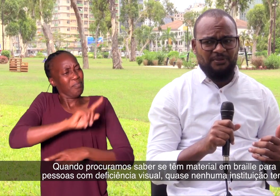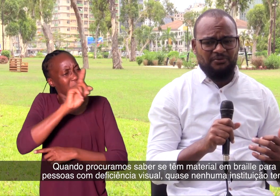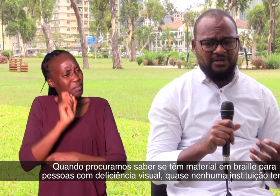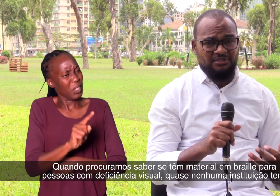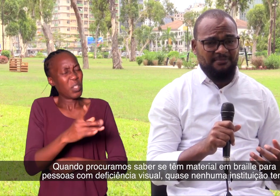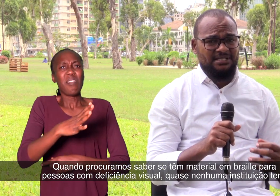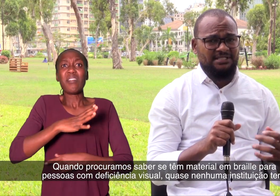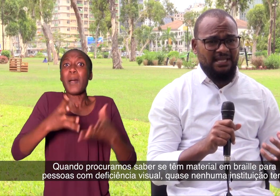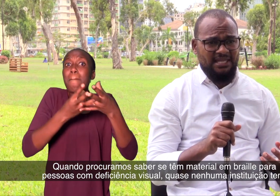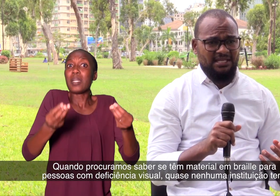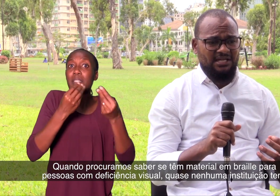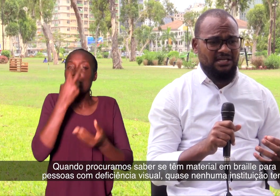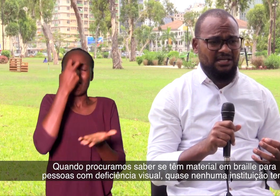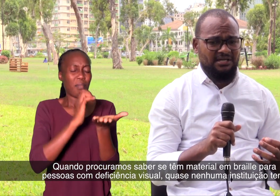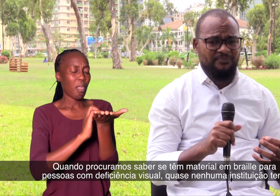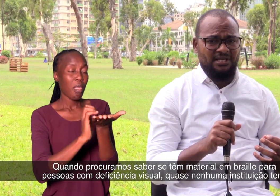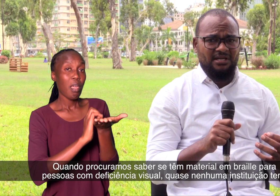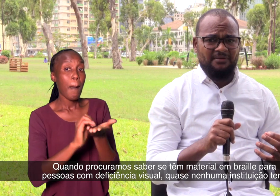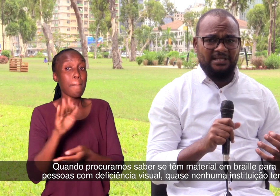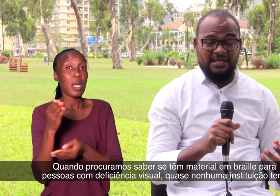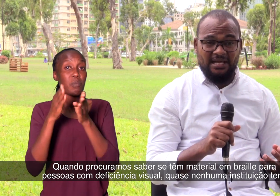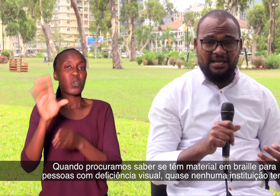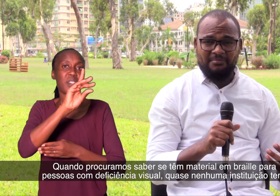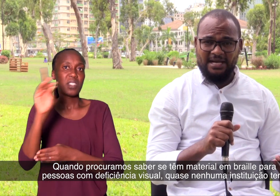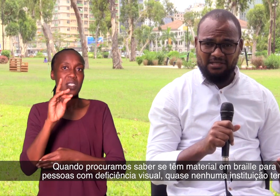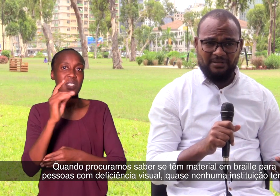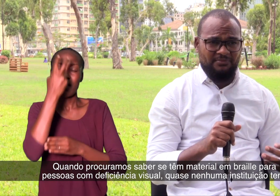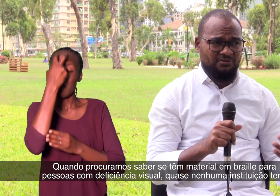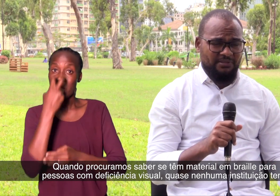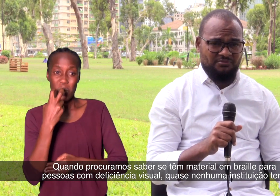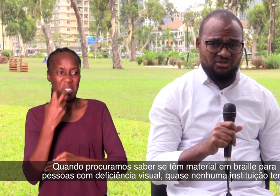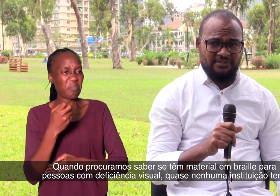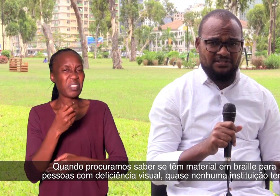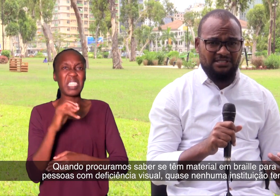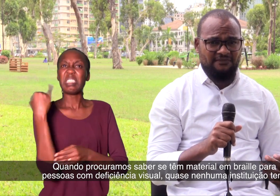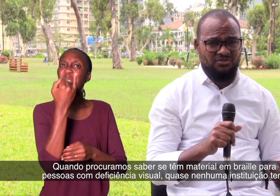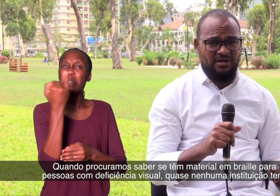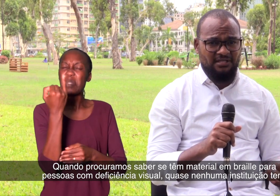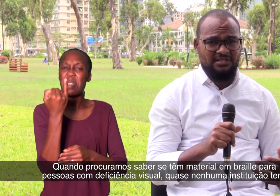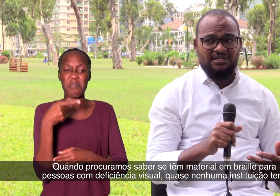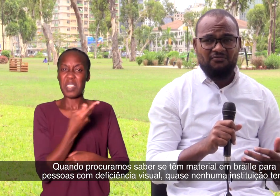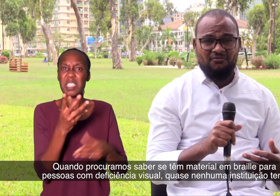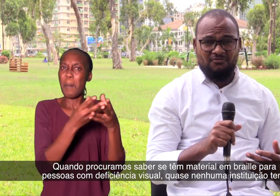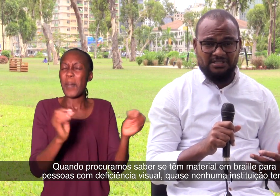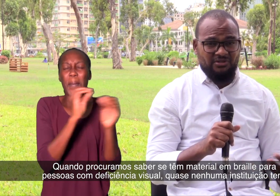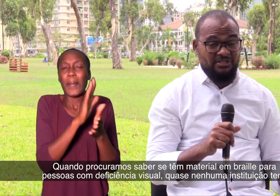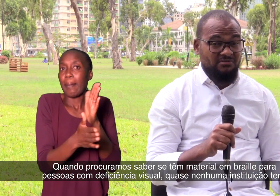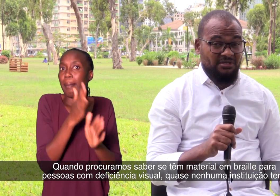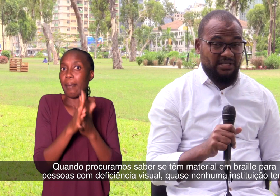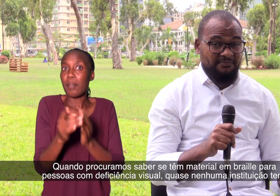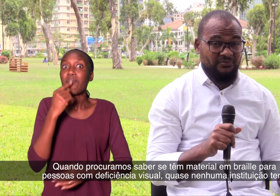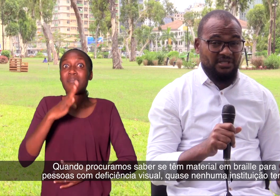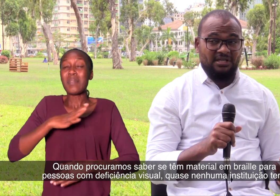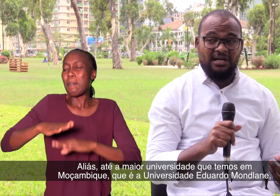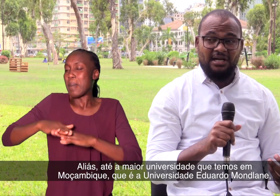Quando procuramos saber se tem material em braille, portanto, para pessoas com deficiência visual, quase nenhuma